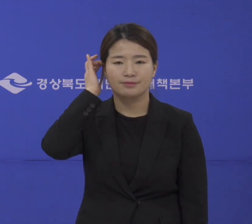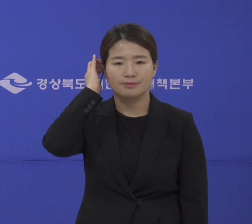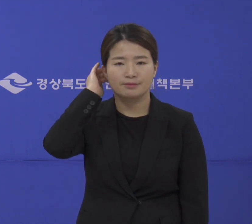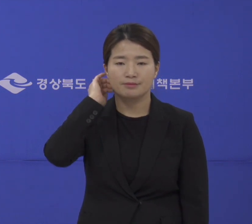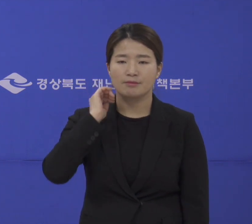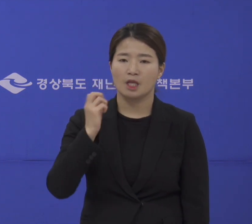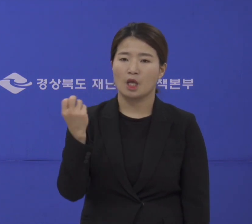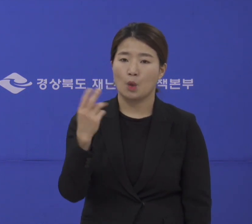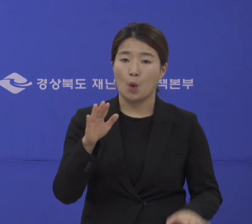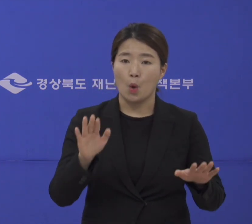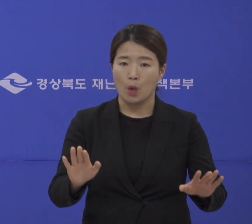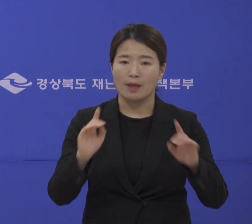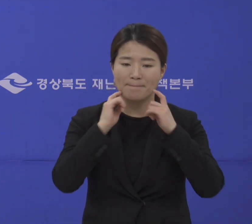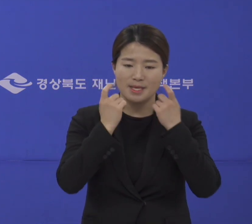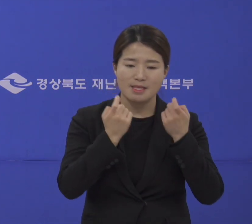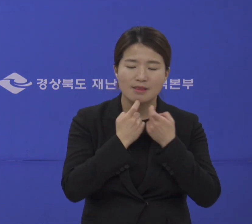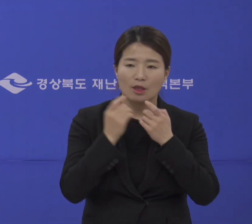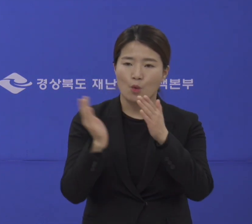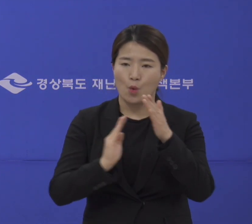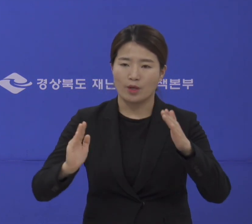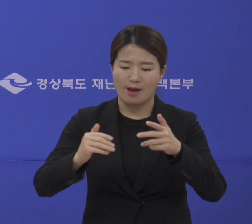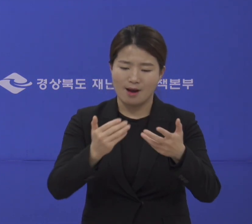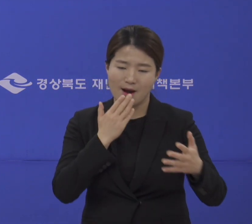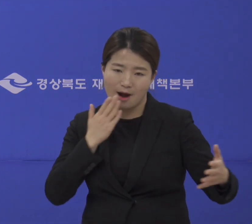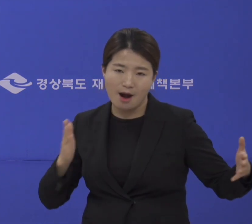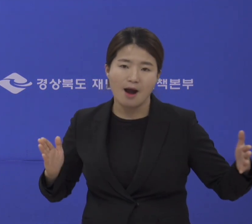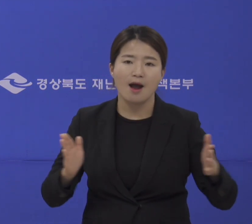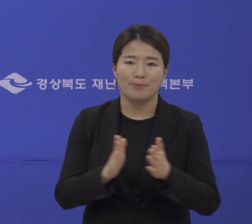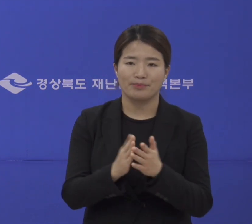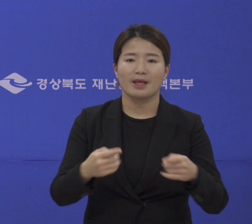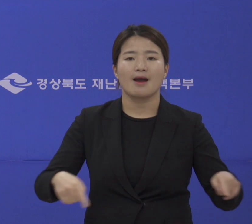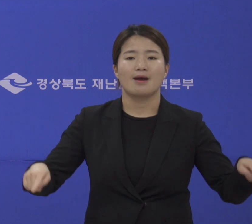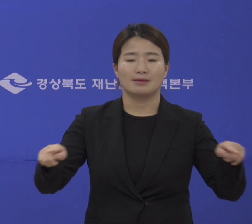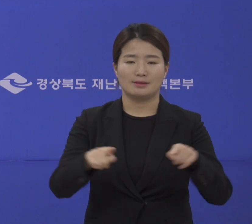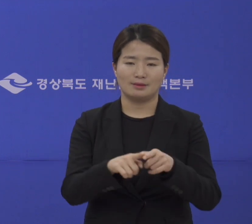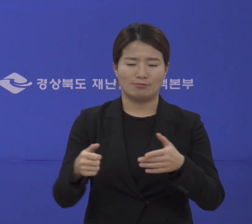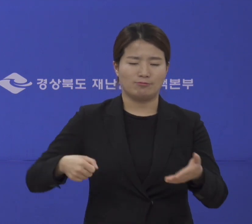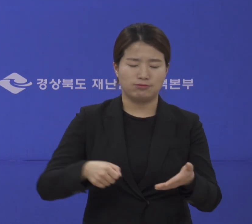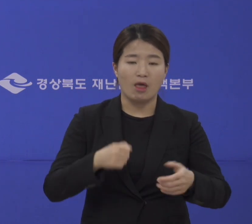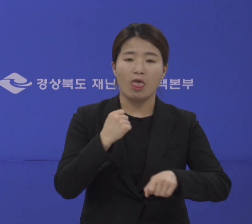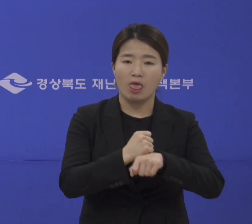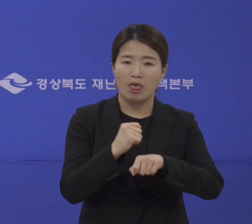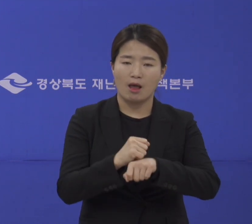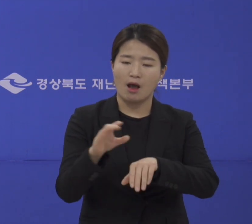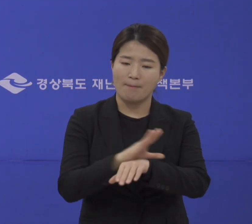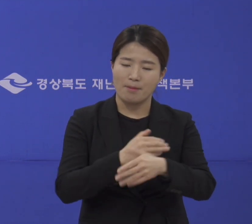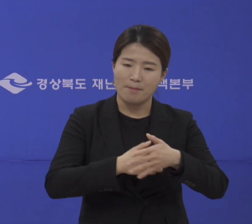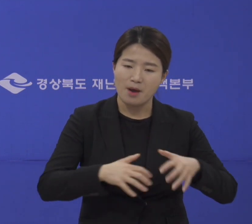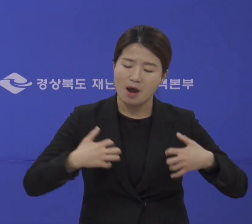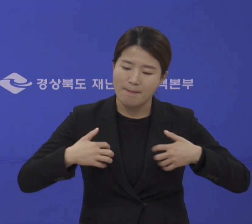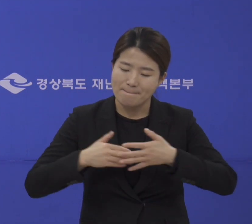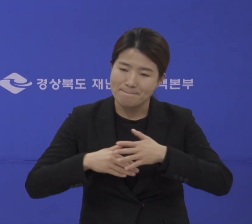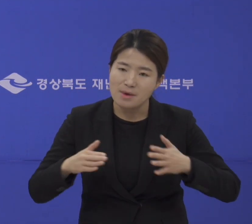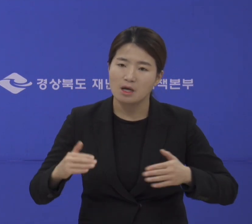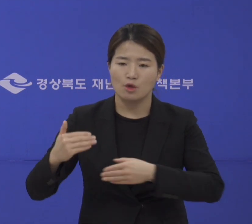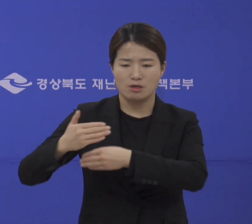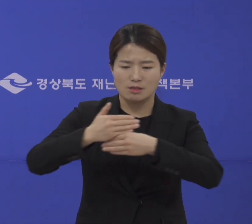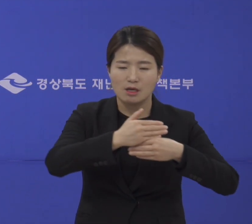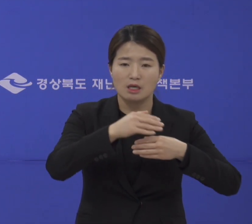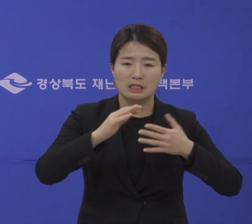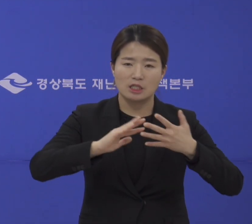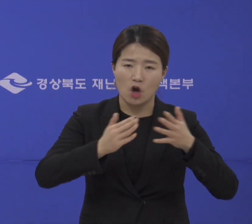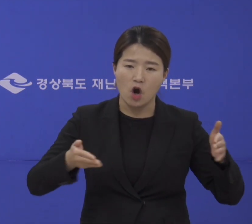말씀드렸습니다만, 오늘 민간군 합동으로 일제 방역이 났습니다. PC방, 노래방, 게임방, 또 코트 격리 시설